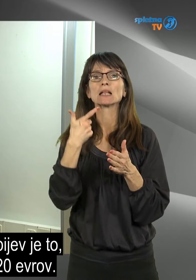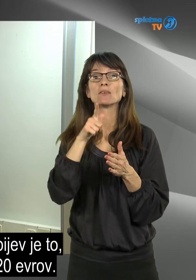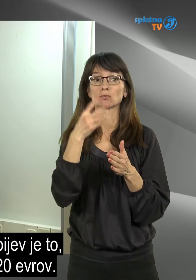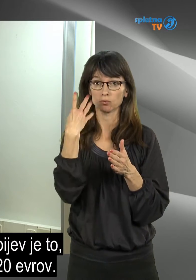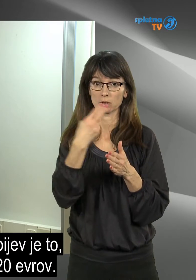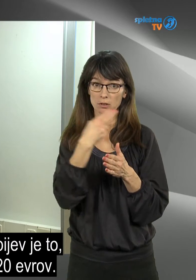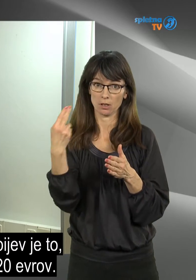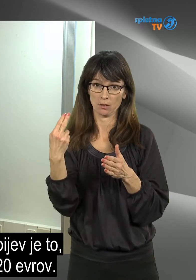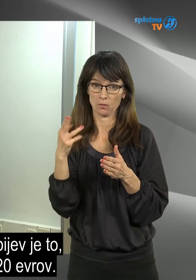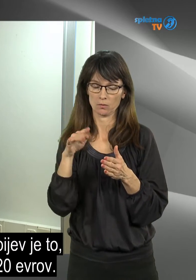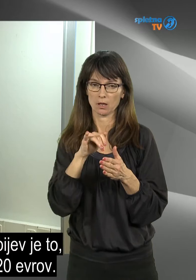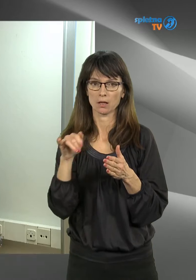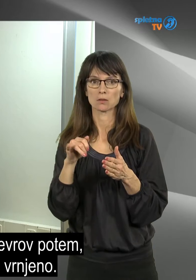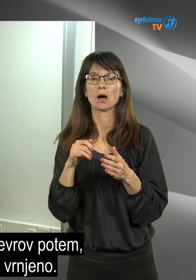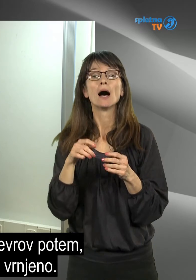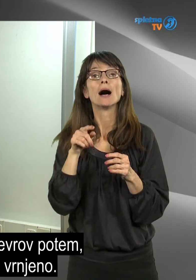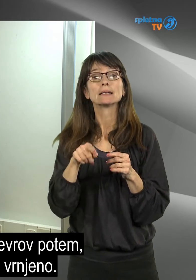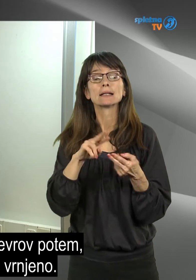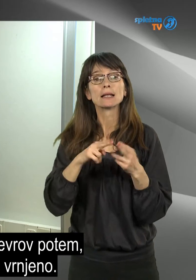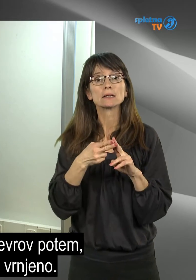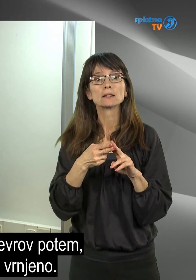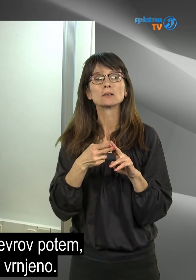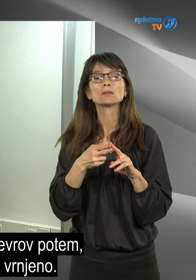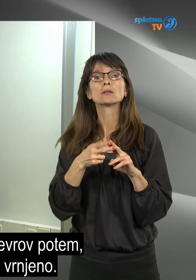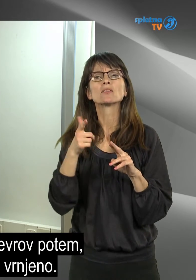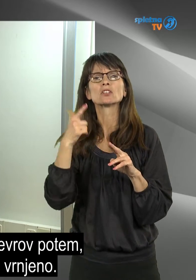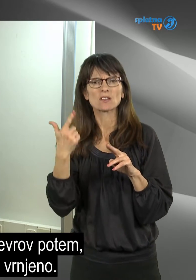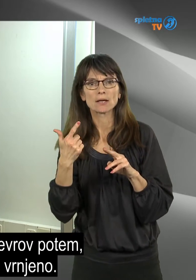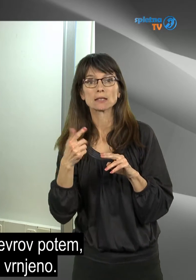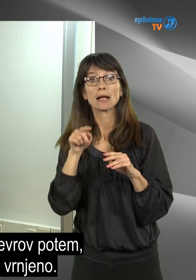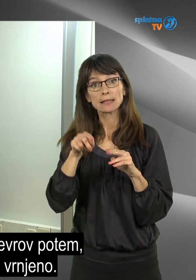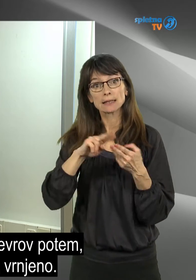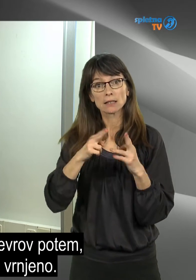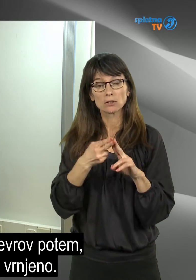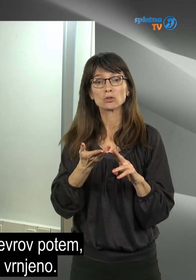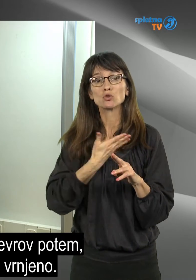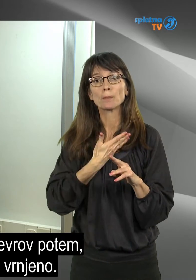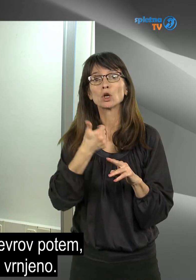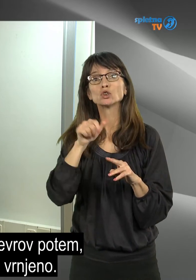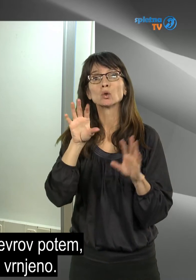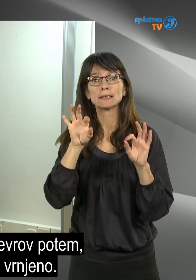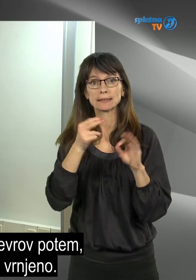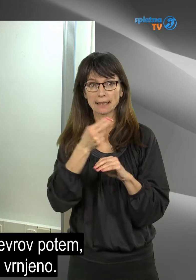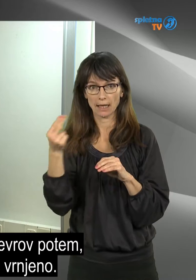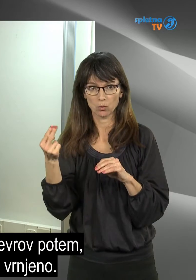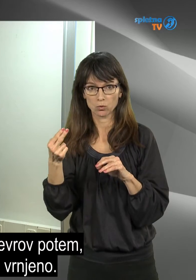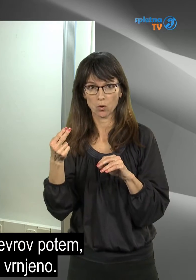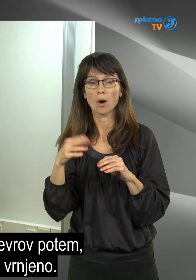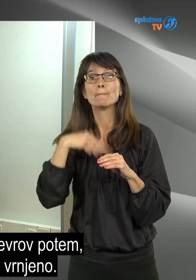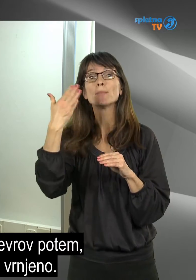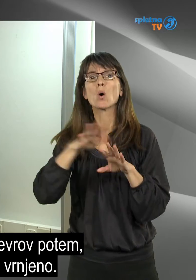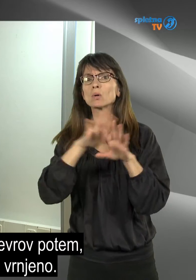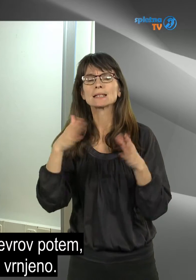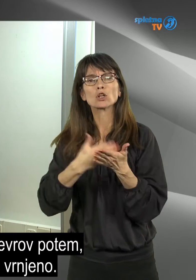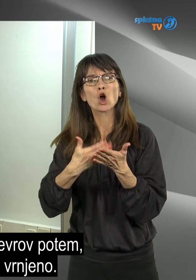240 evrov. In na ta način 220 evrov in na ta način dobijo 110 evrov potem po vseh